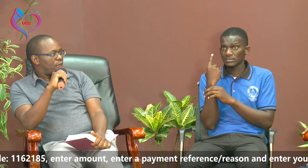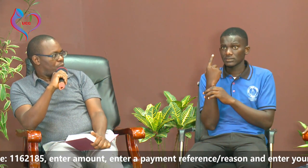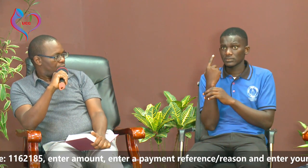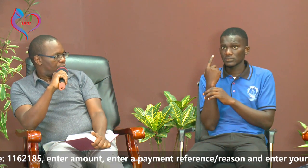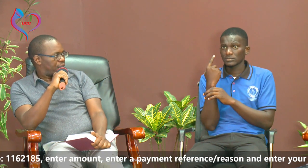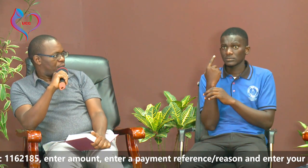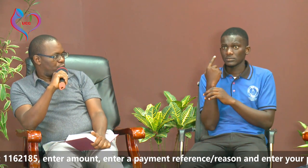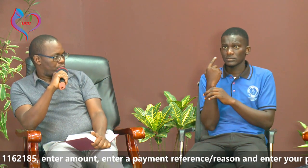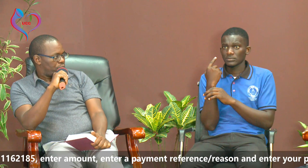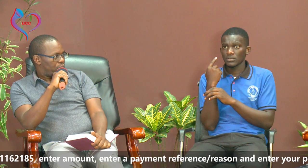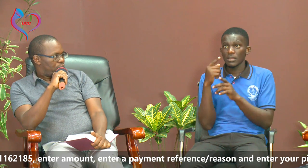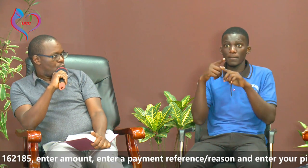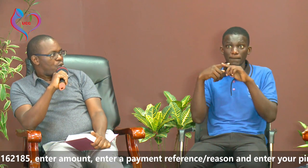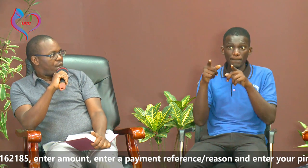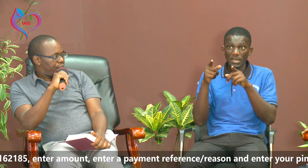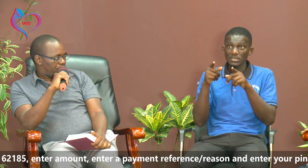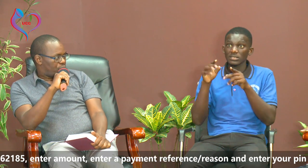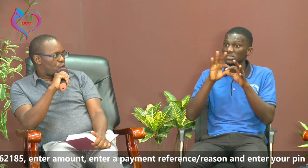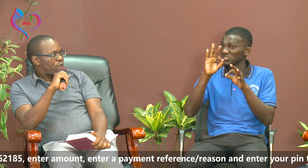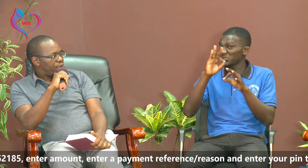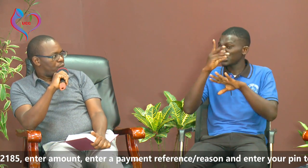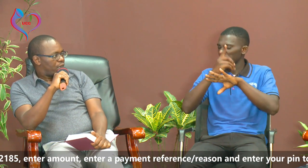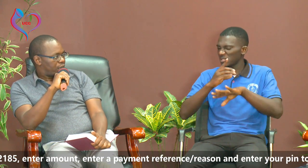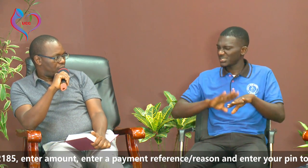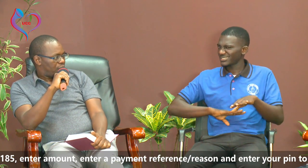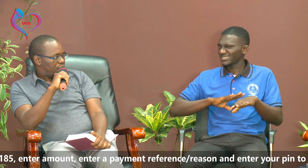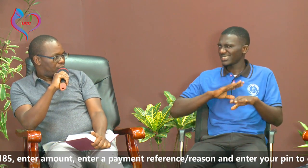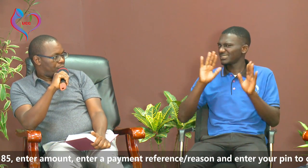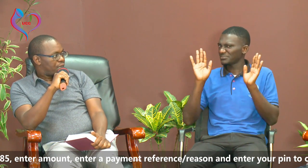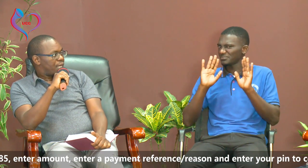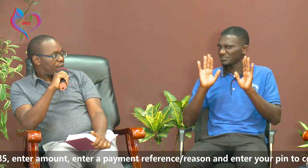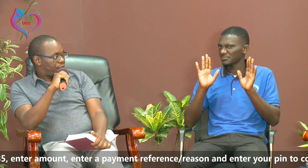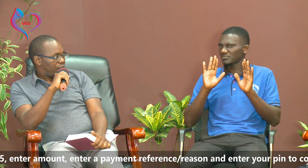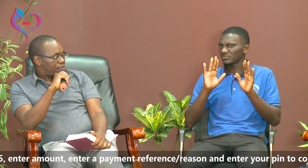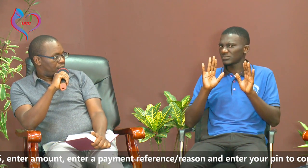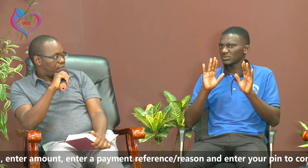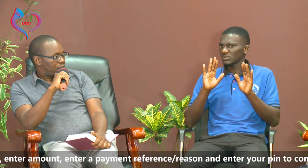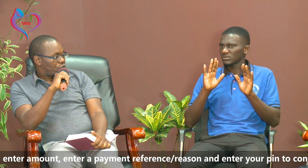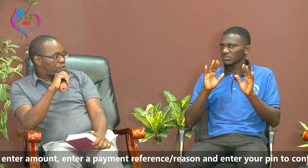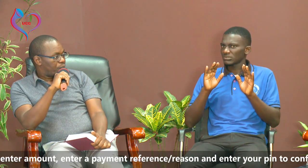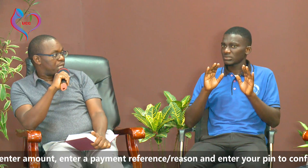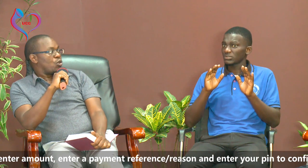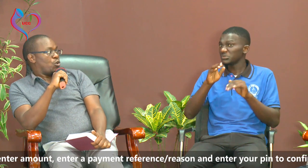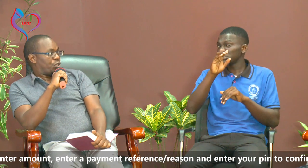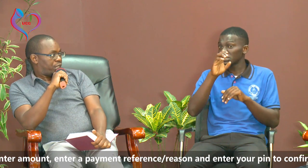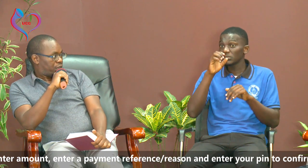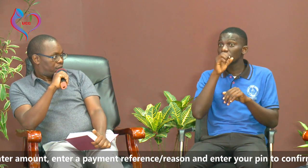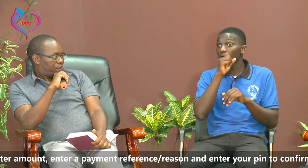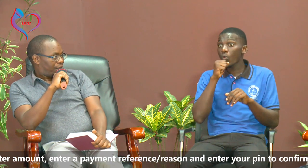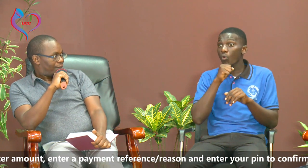tebuyimirira ku myaka gya muntu obukadde kyetuyita obukadde mu kanisa being an elder it is not being old